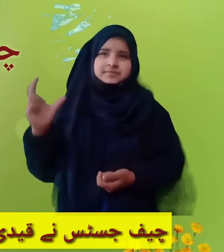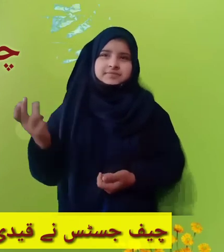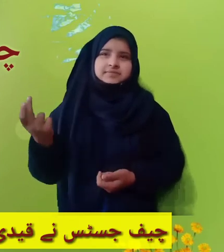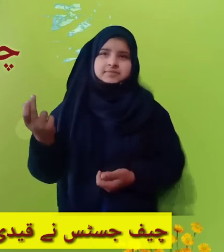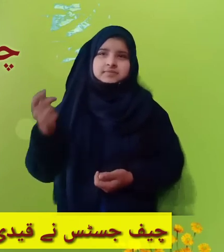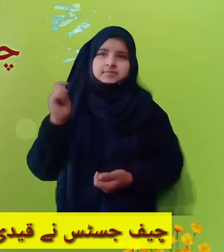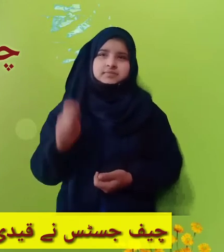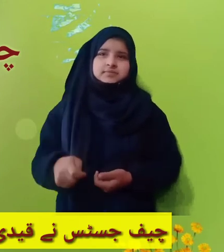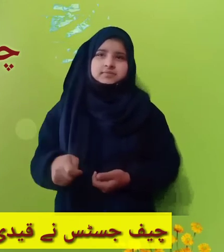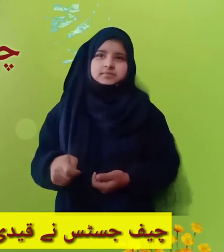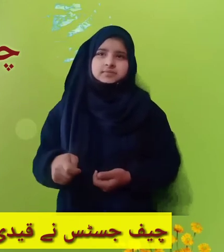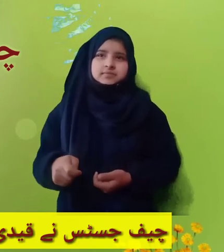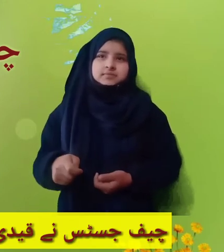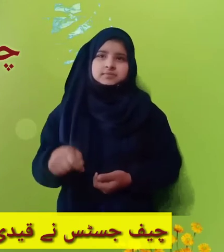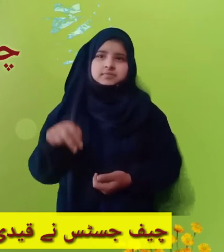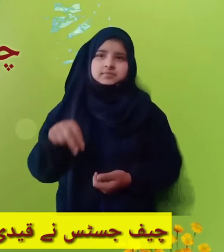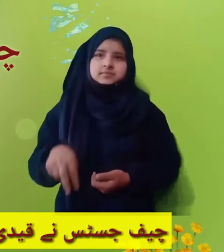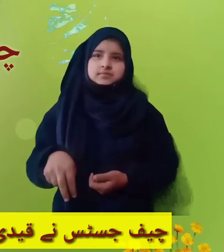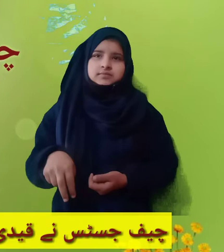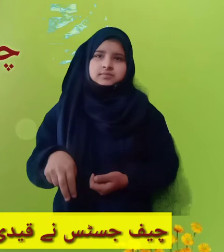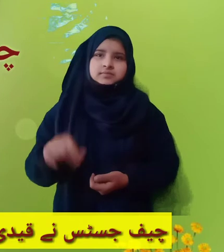चीफ जस्टिस ने